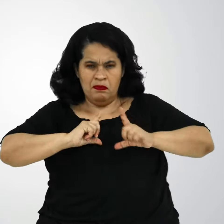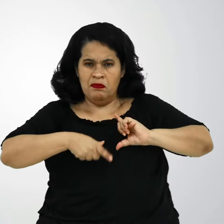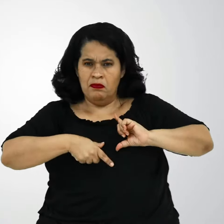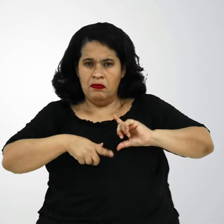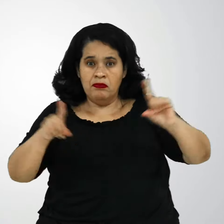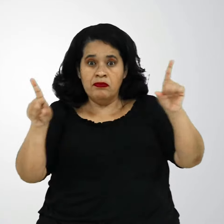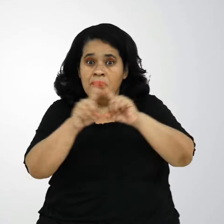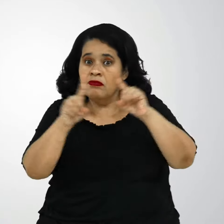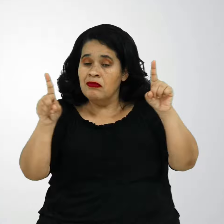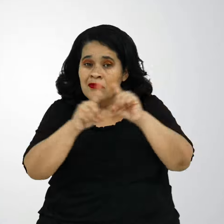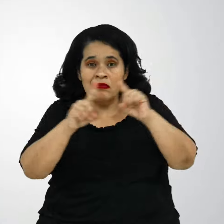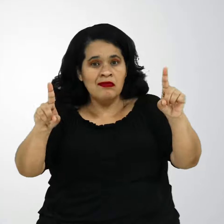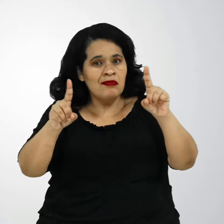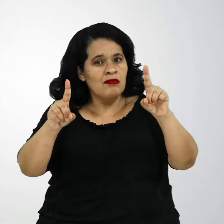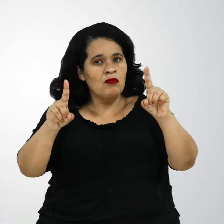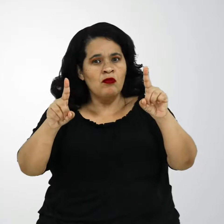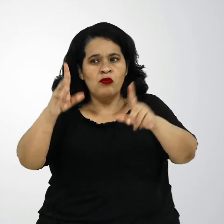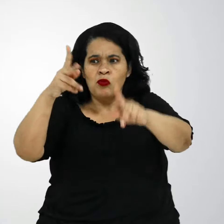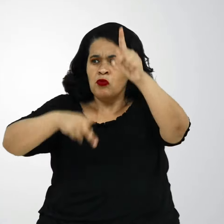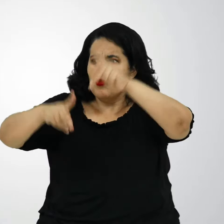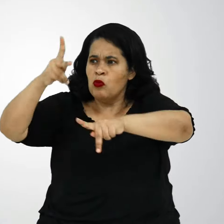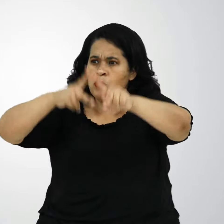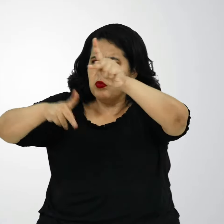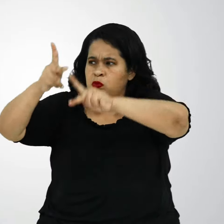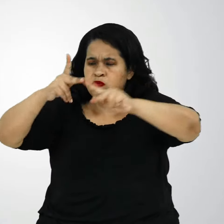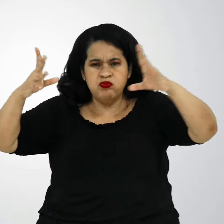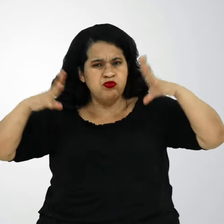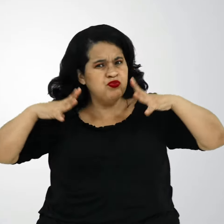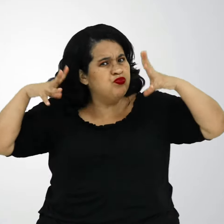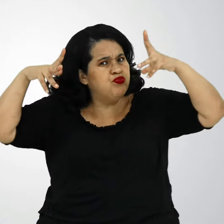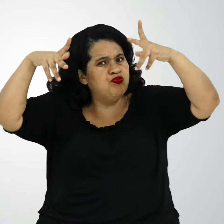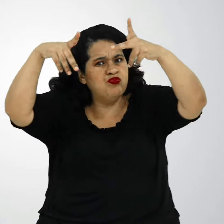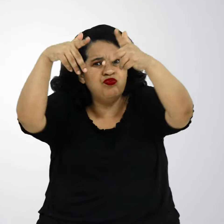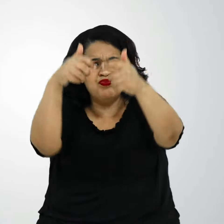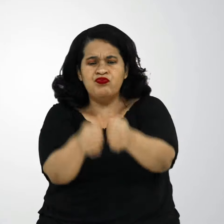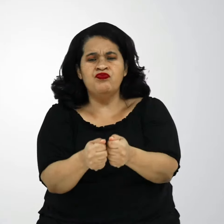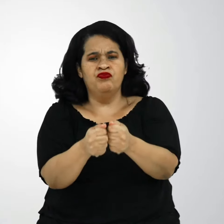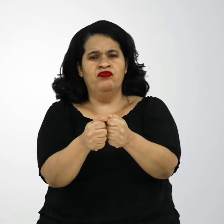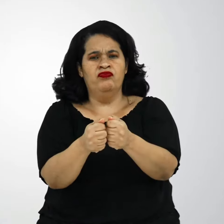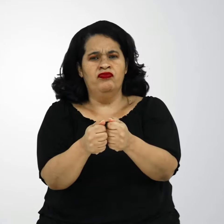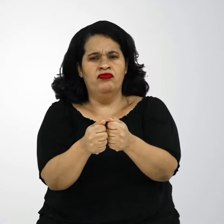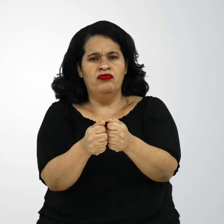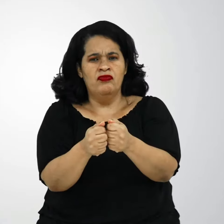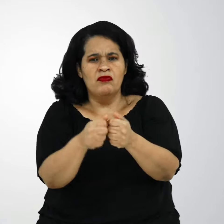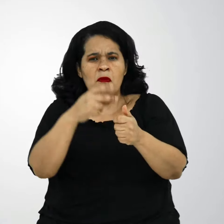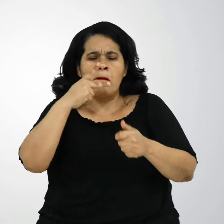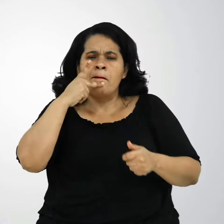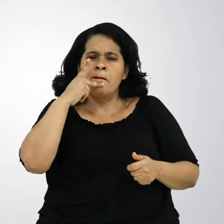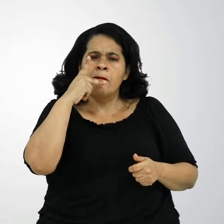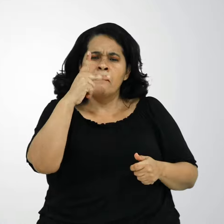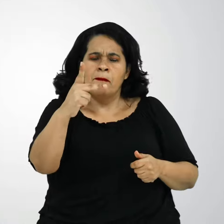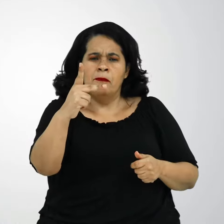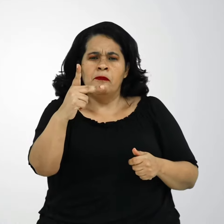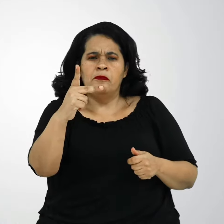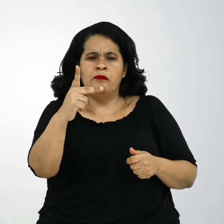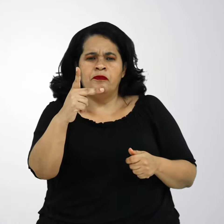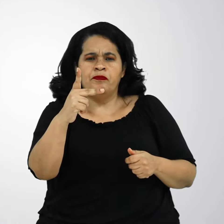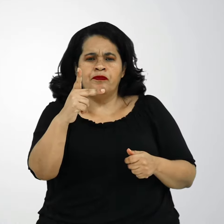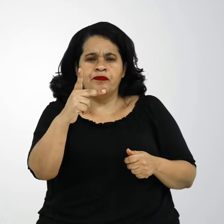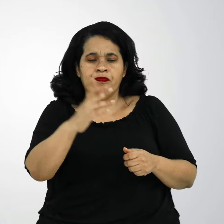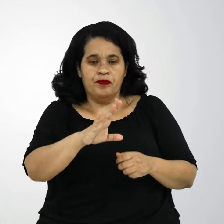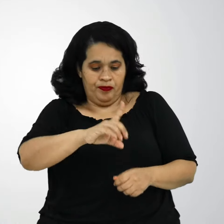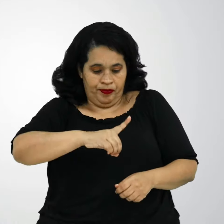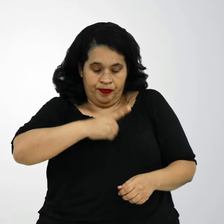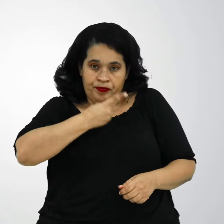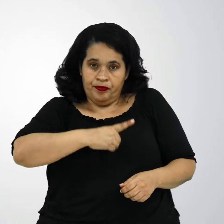povo escatológico de Deus, ao ponto de, na profecia aqui, na visão de Daniel,